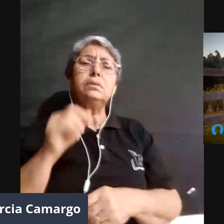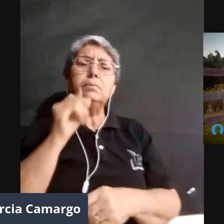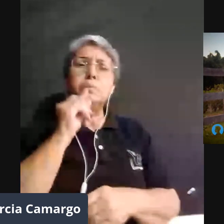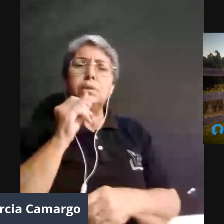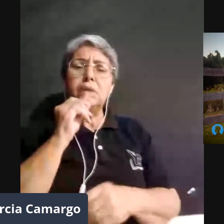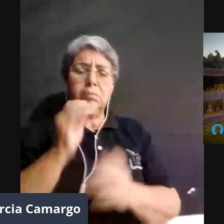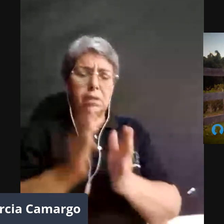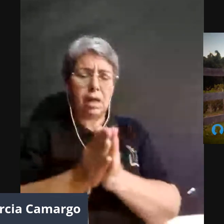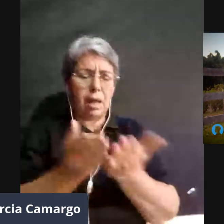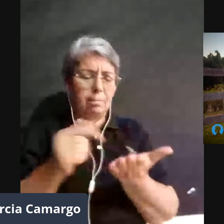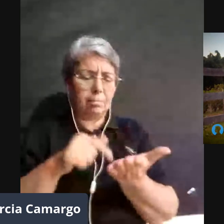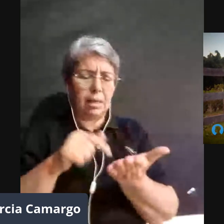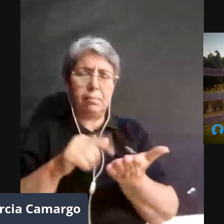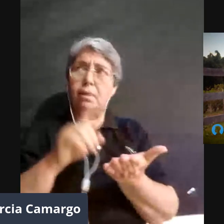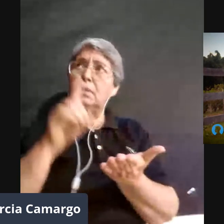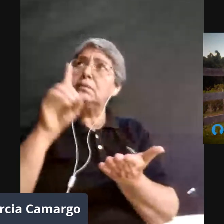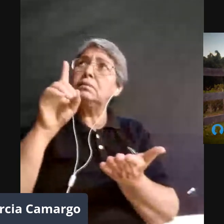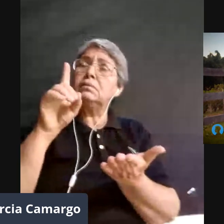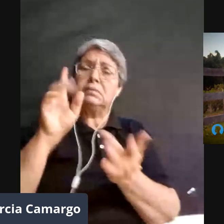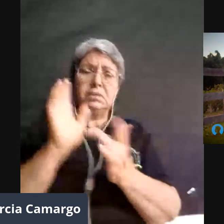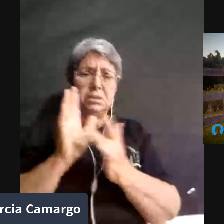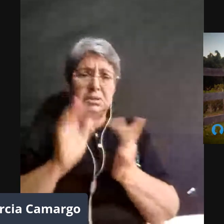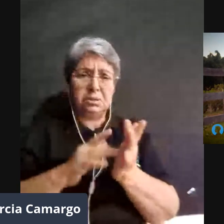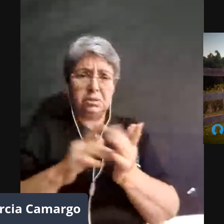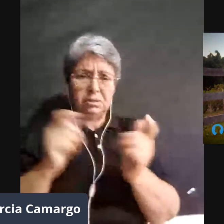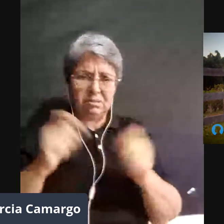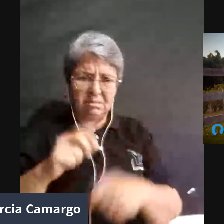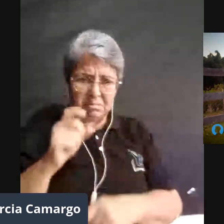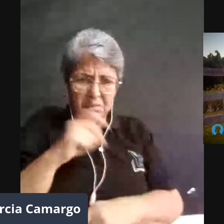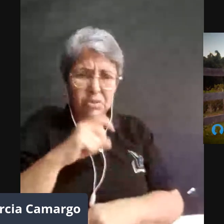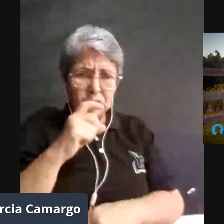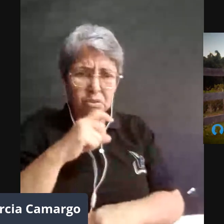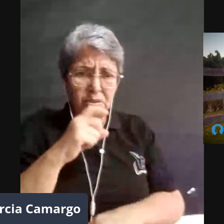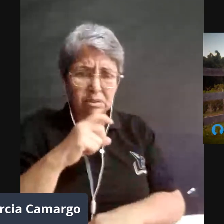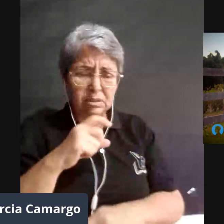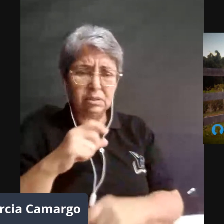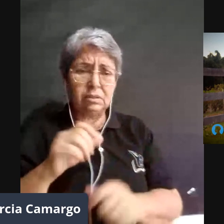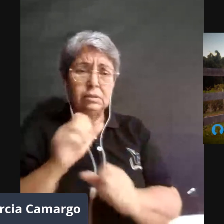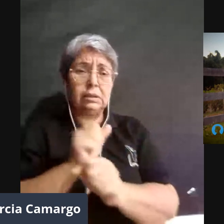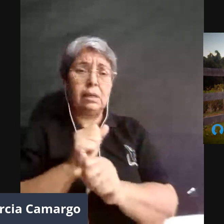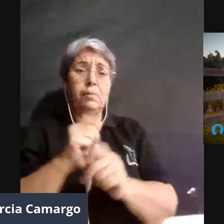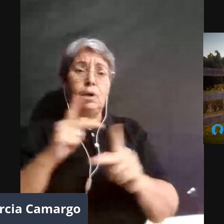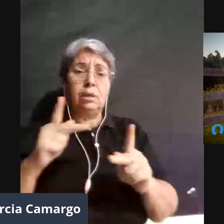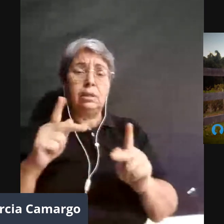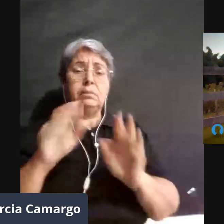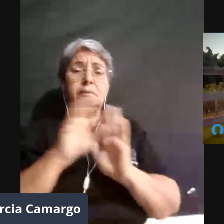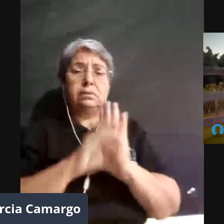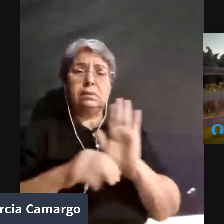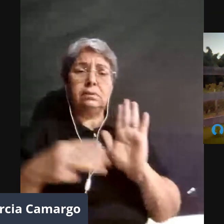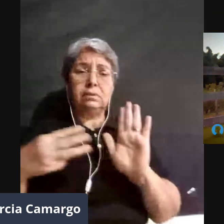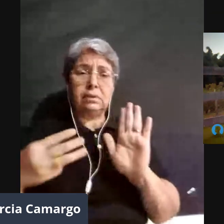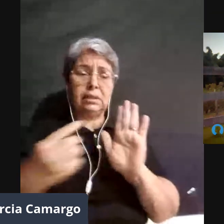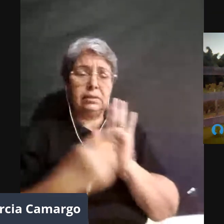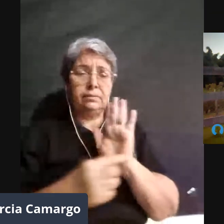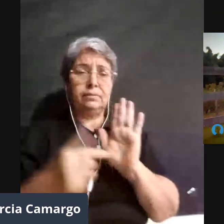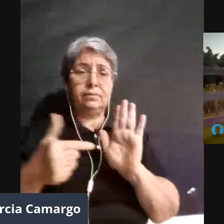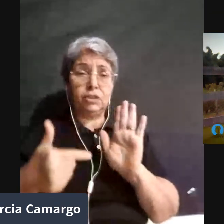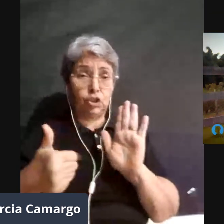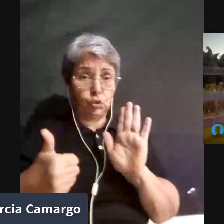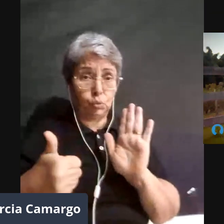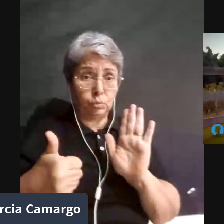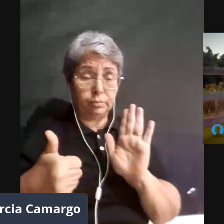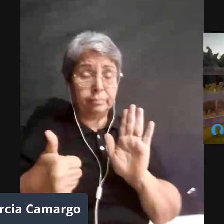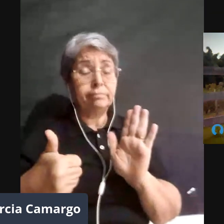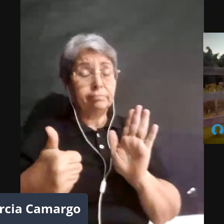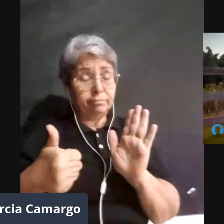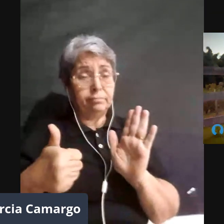Jesus mentiram, porque Jesus disse em Apocalipse 3, 21, eu venci. Mas ele não para por aí. Ele diz